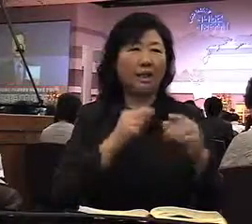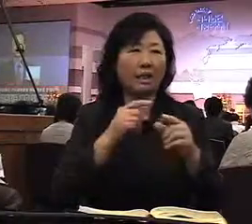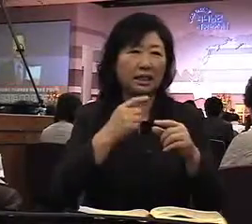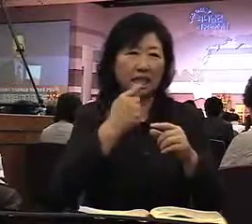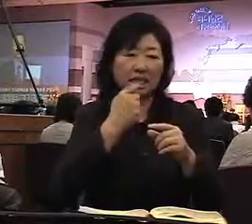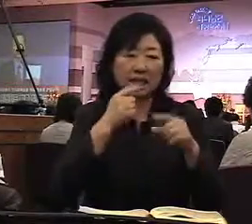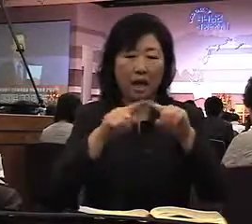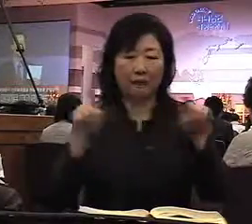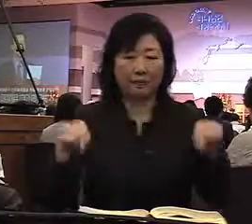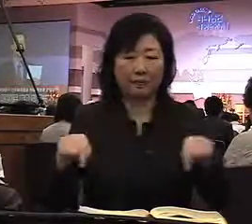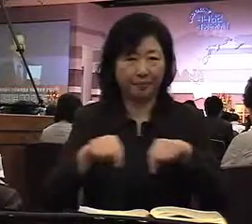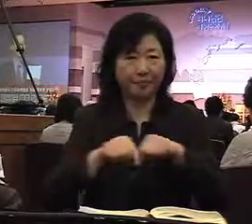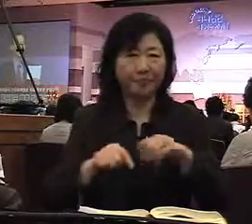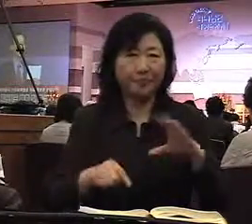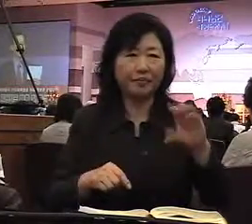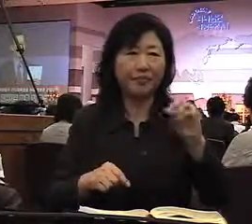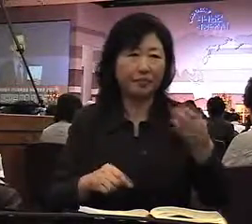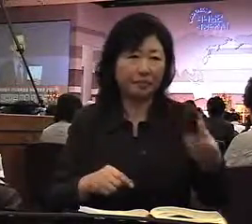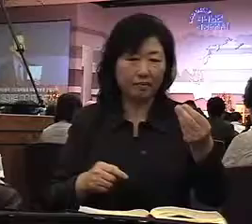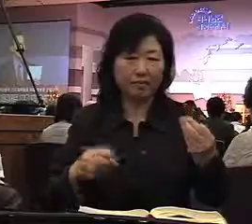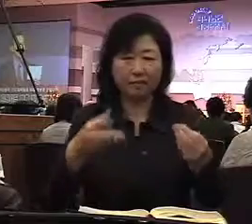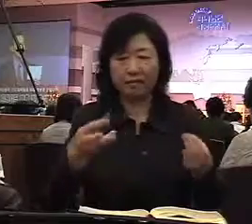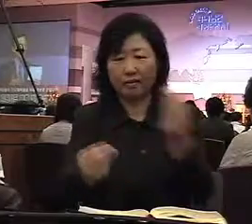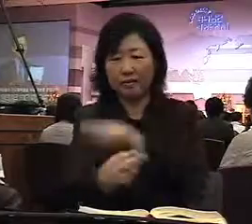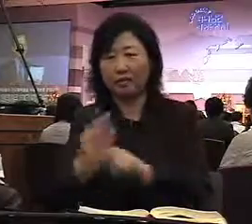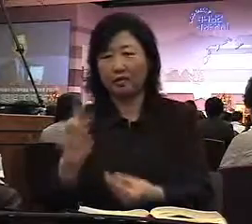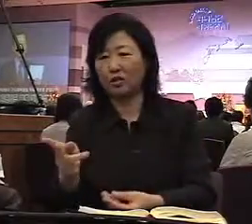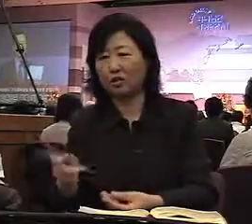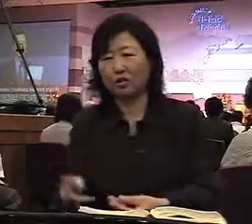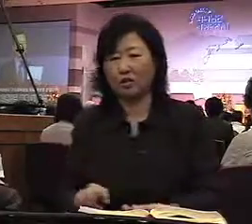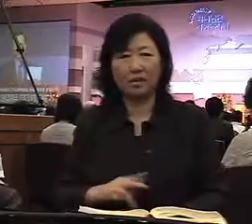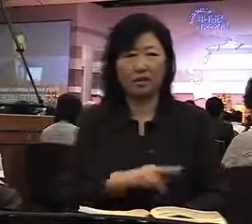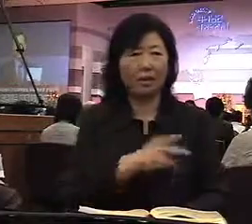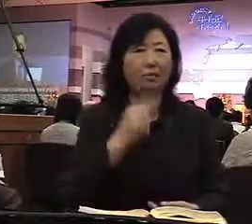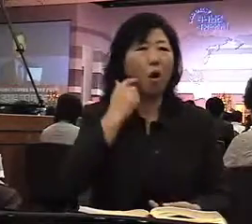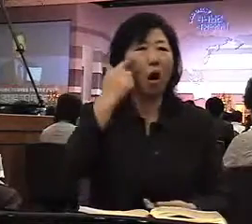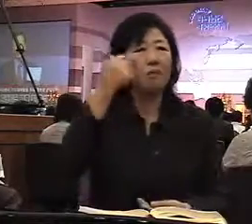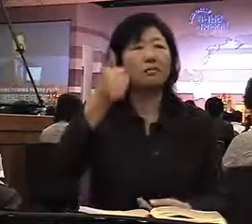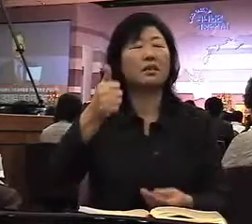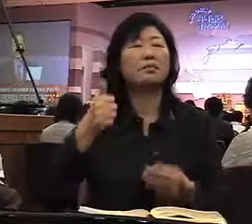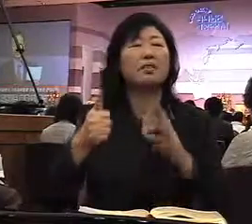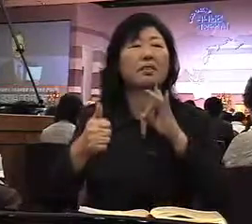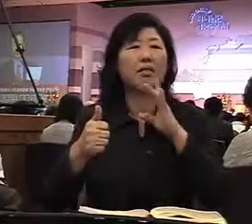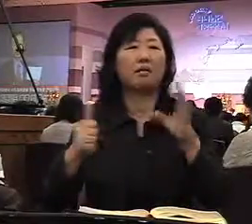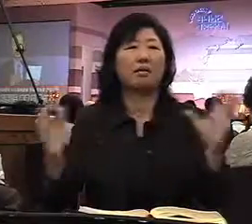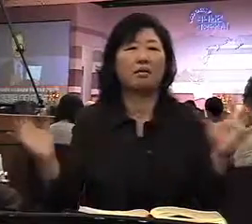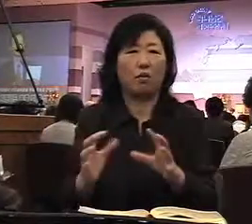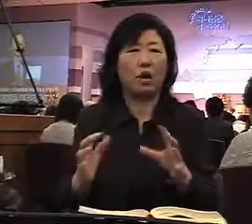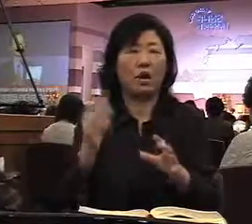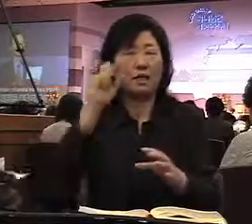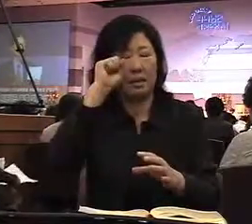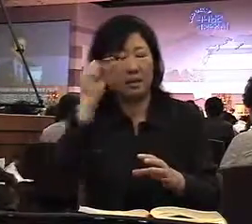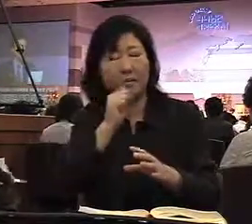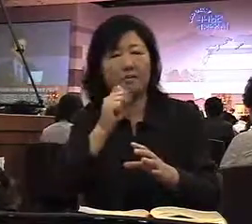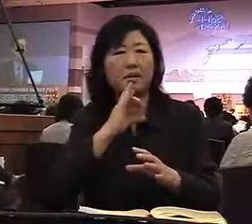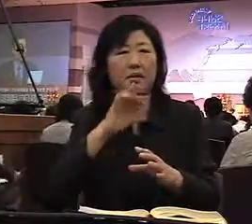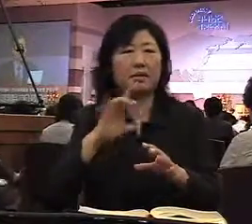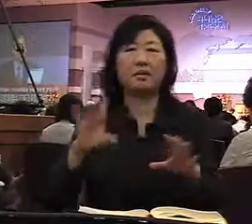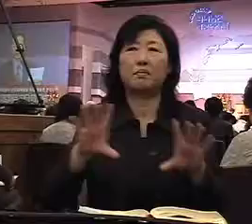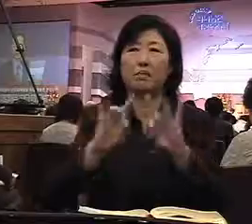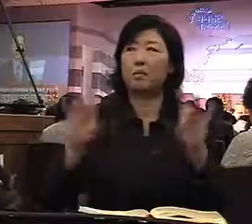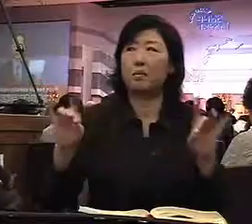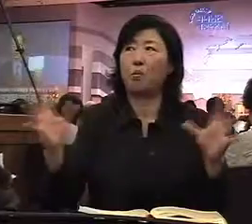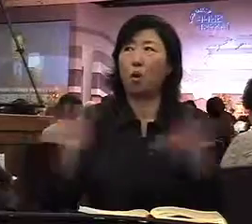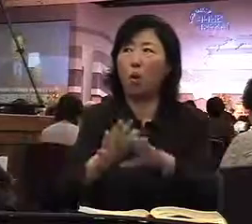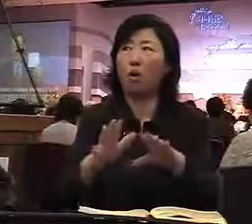우리가 사모하고 기대하고 기도에 대해서 하나님 믿는 마음으로 나아갑니다 하고 우리의 그 어린아이와 같은 제스처가 될 거예요.